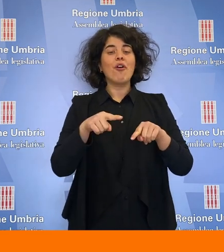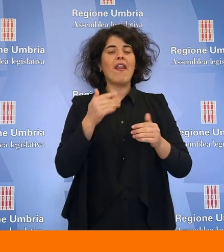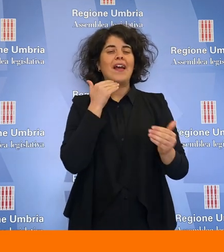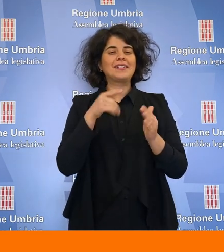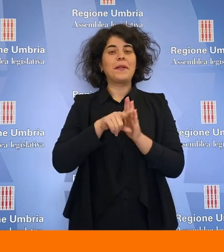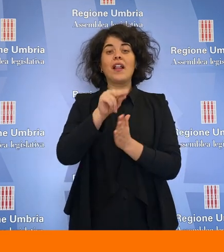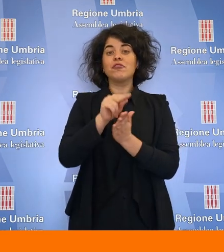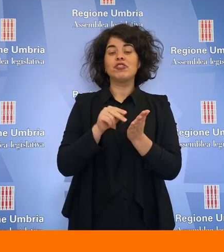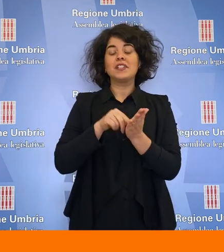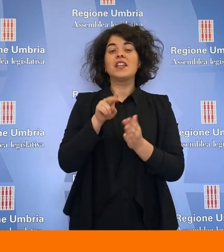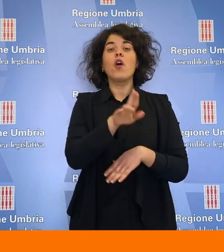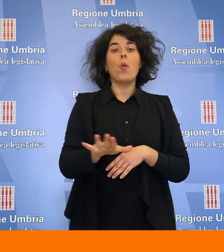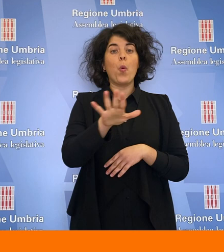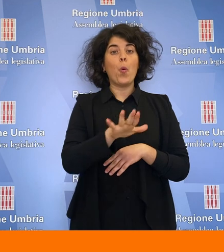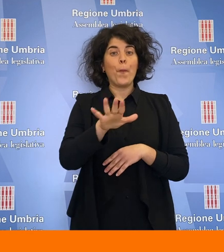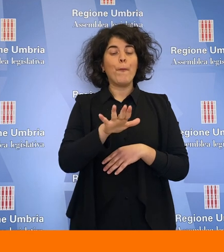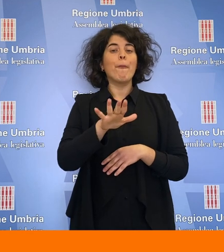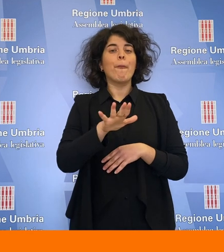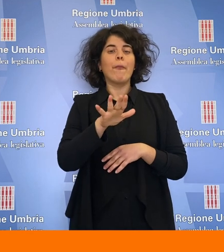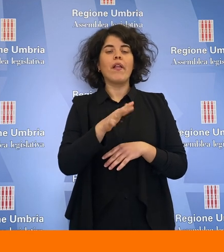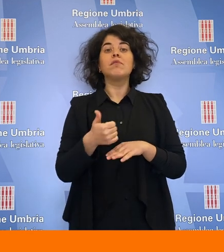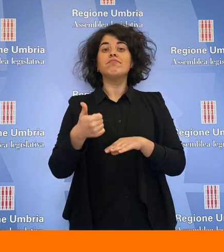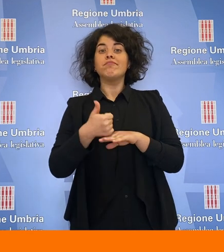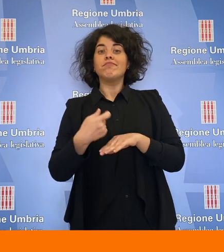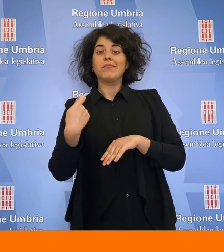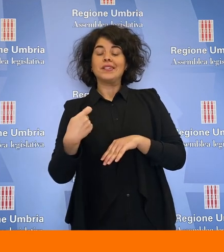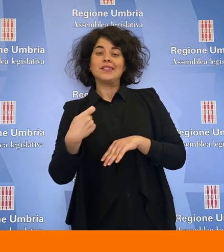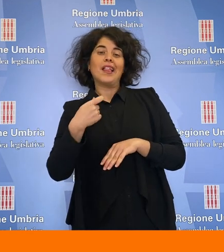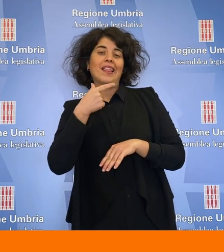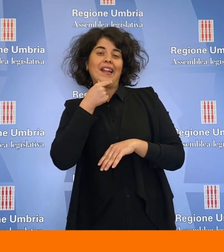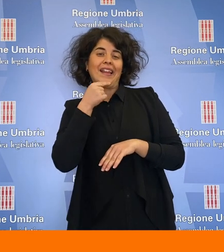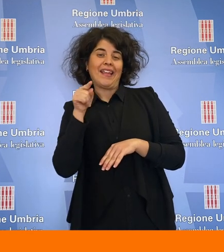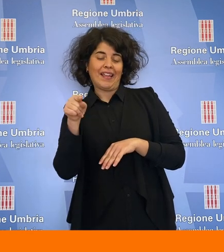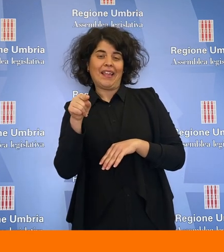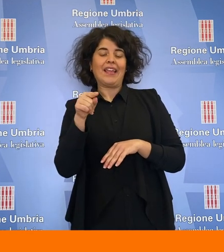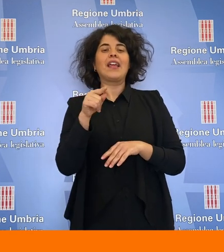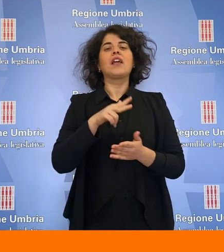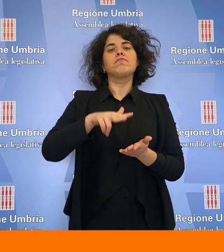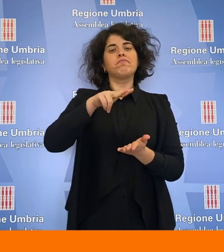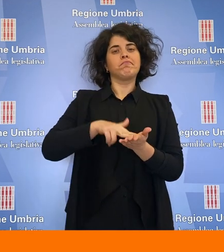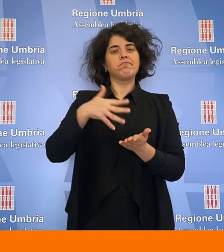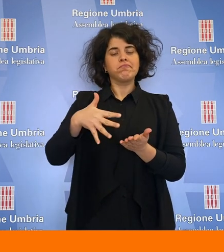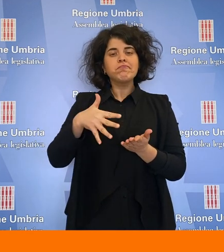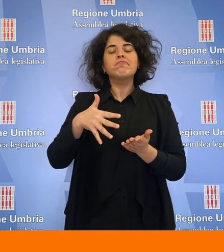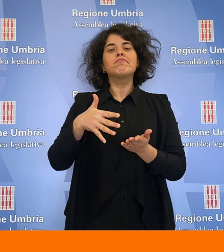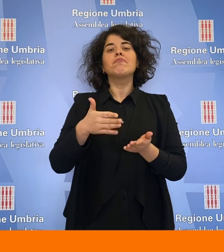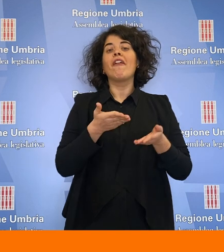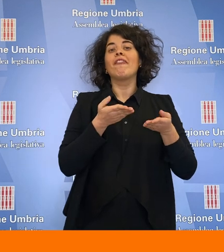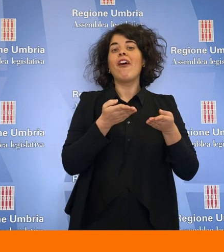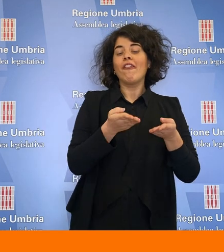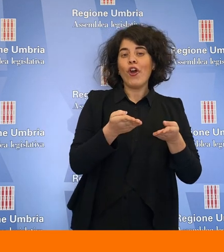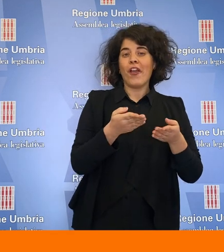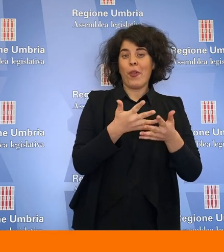legislativa dell'Umbria, presieduta da Daniele Nicchi, ha approvato con i voti favorevoli della maggioranza e quelli